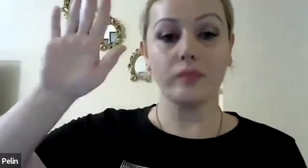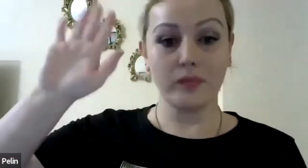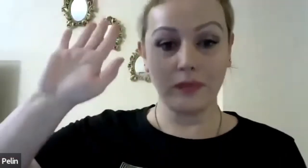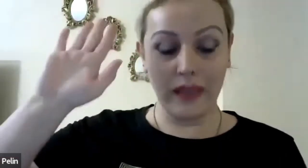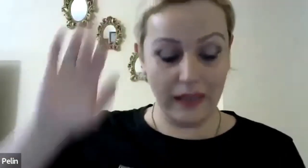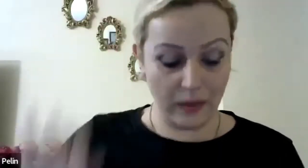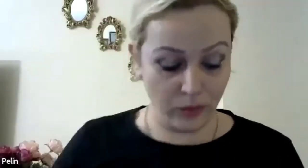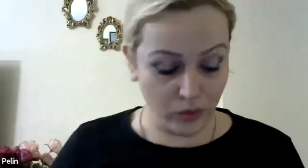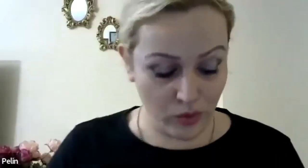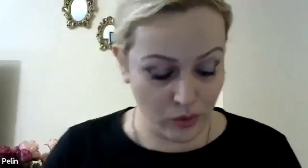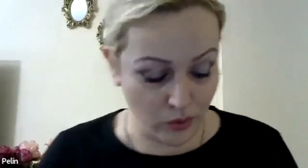Değil yapıyoruz sonuna.